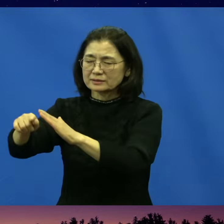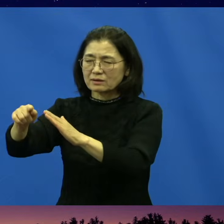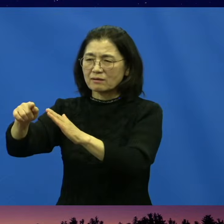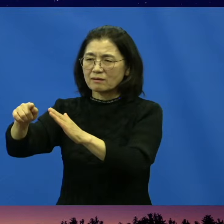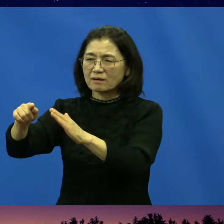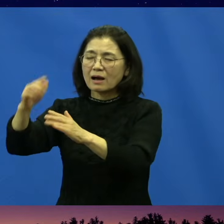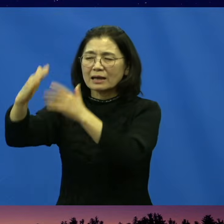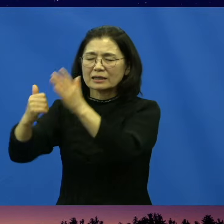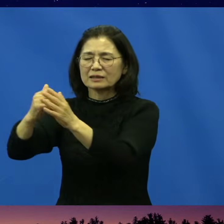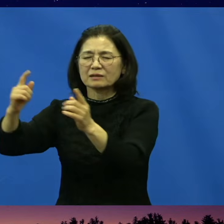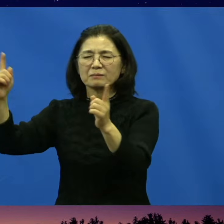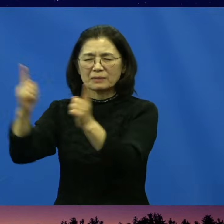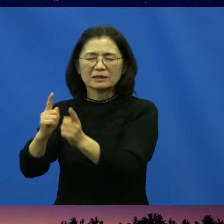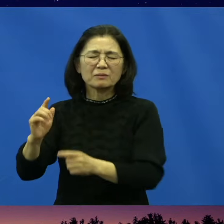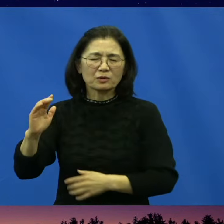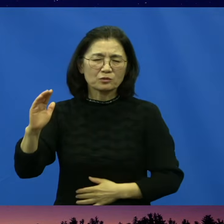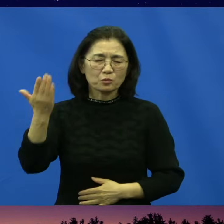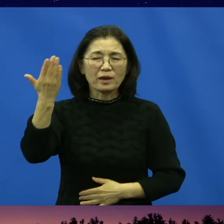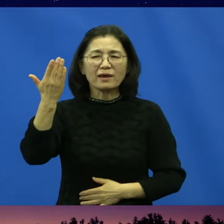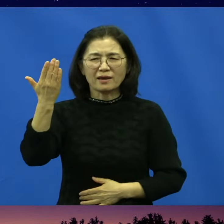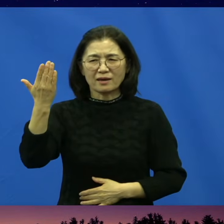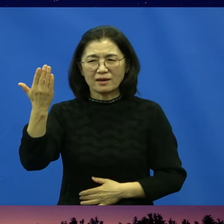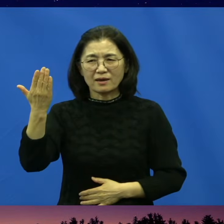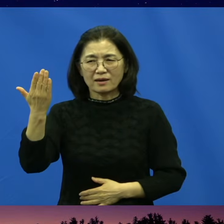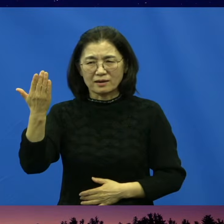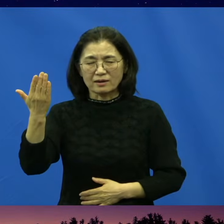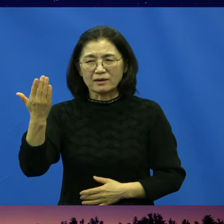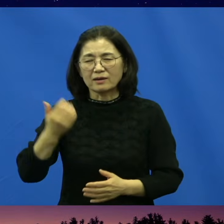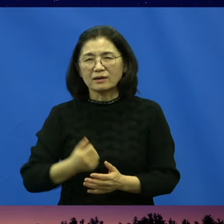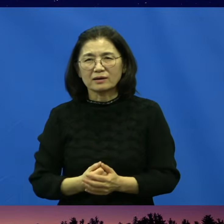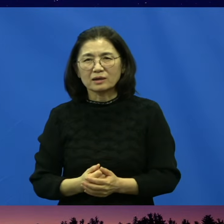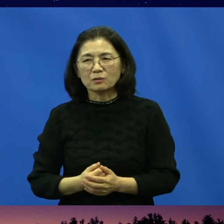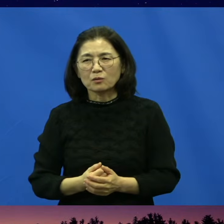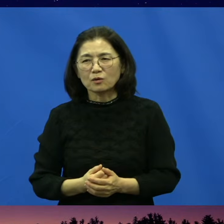우리의 시선을 하나님께로 명확하게 향하지 못하게 합니다.